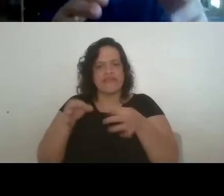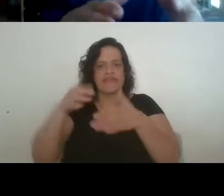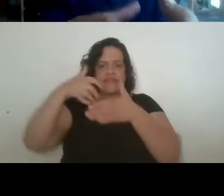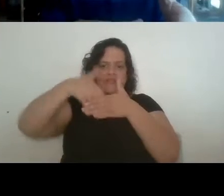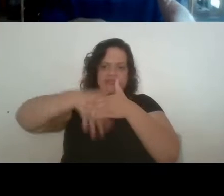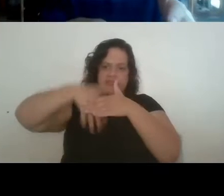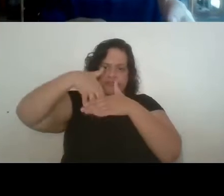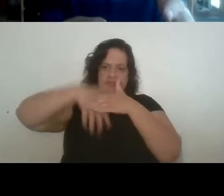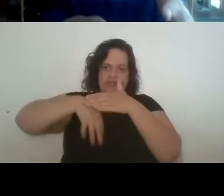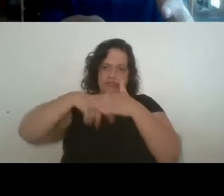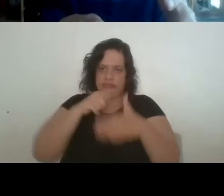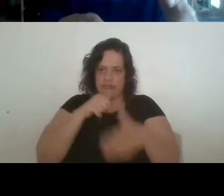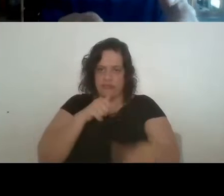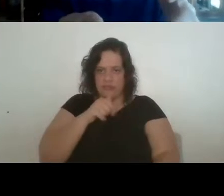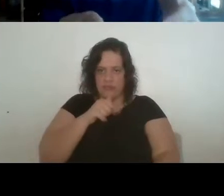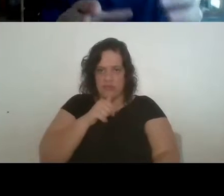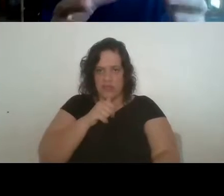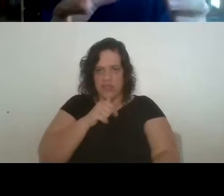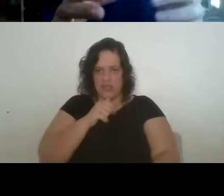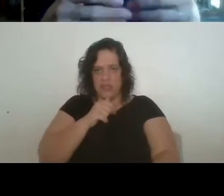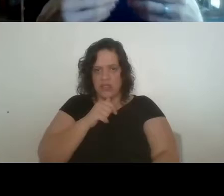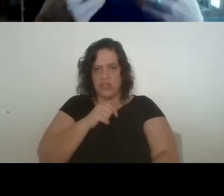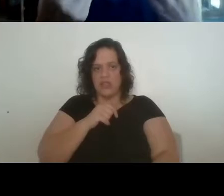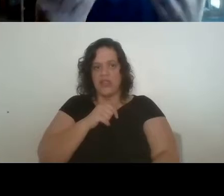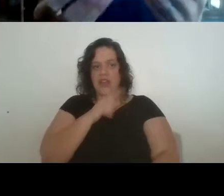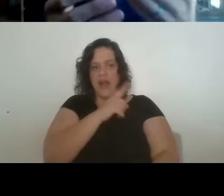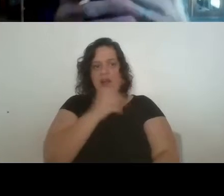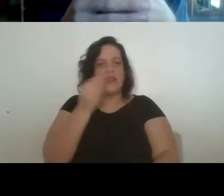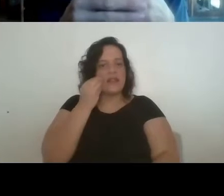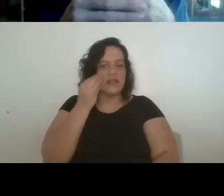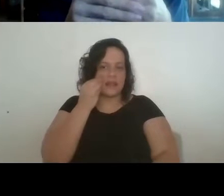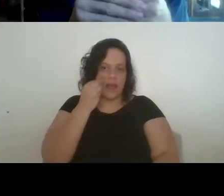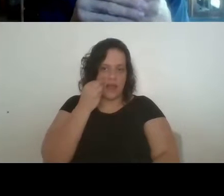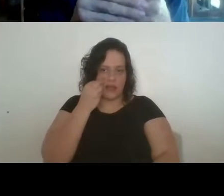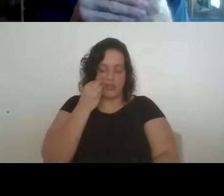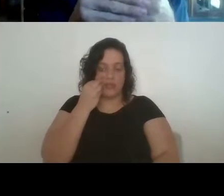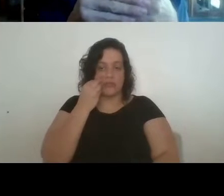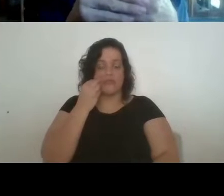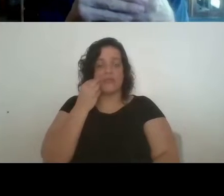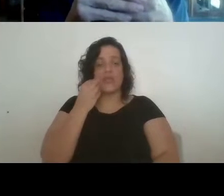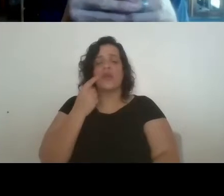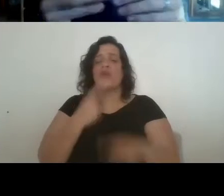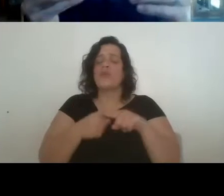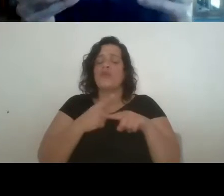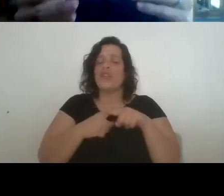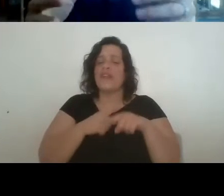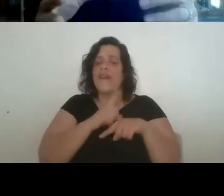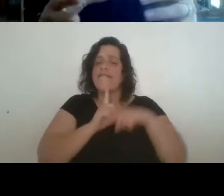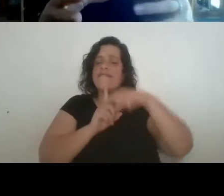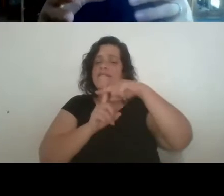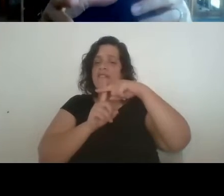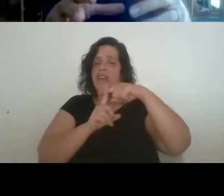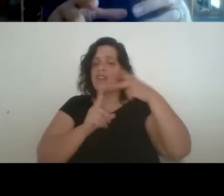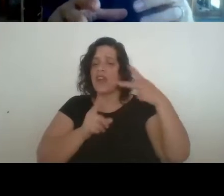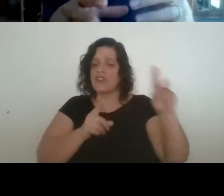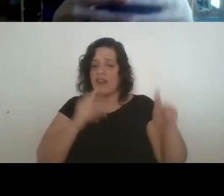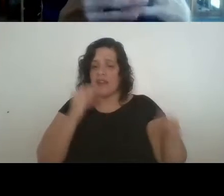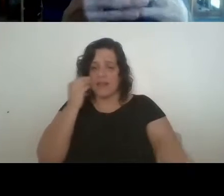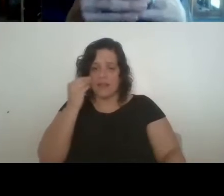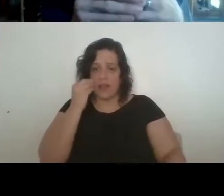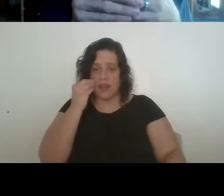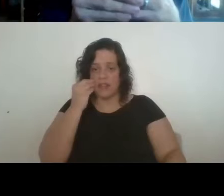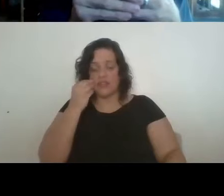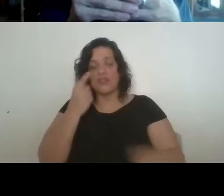tipo de água com esse tipo de teste prático. Qual que é a vantagem desse tipo de teste dele? É que não tem a